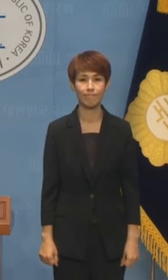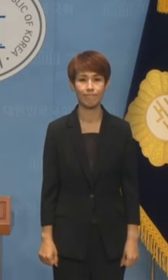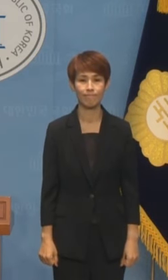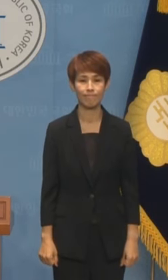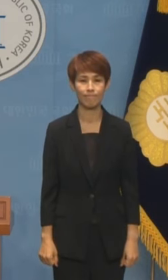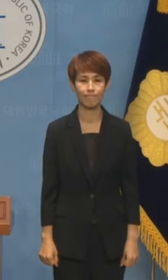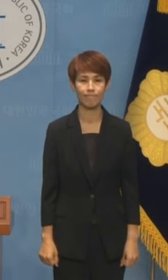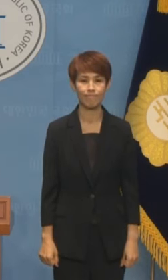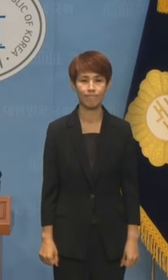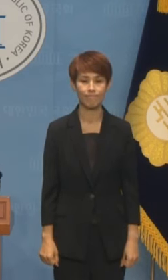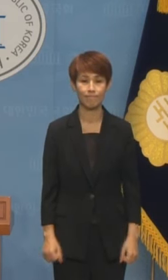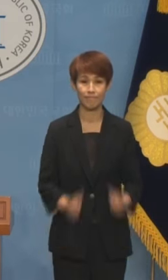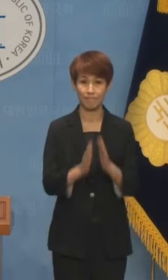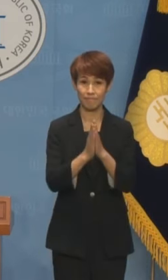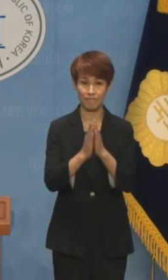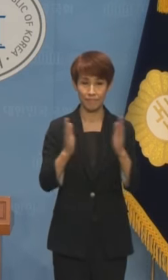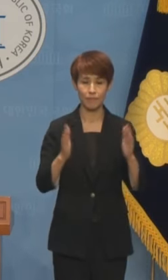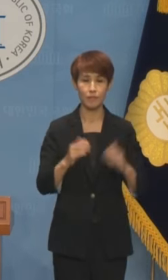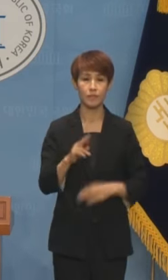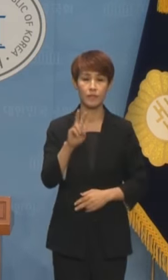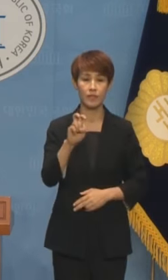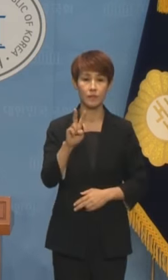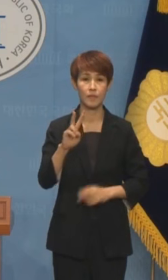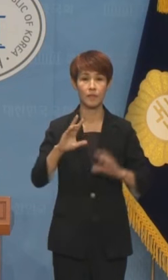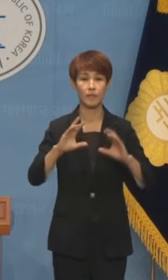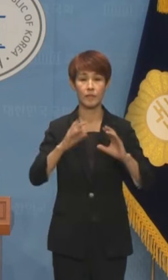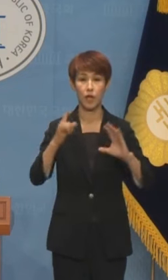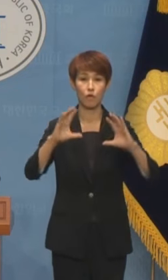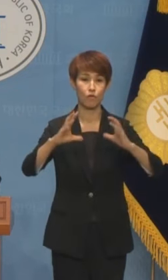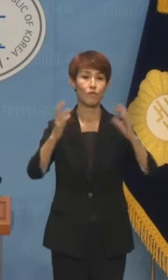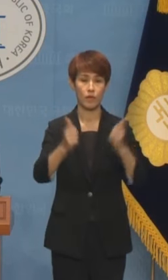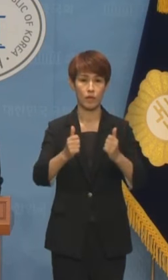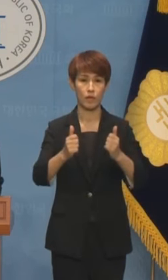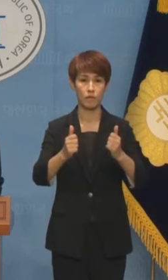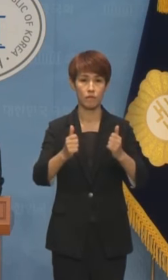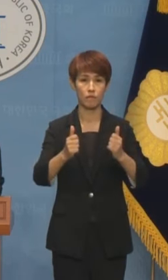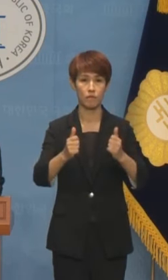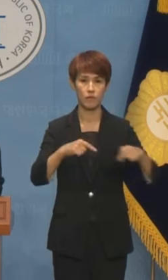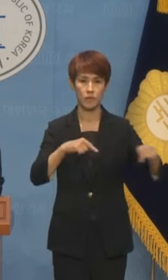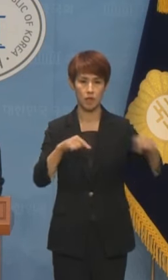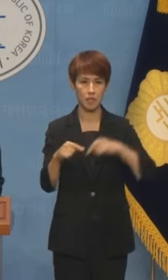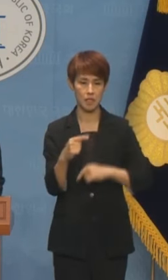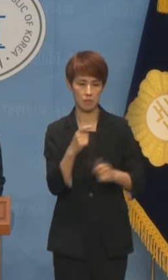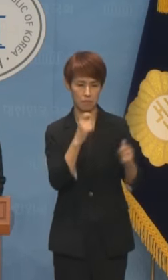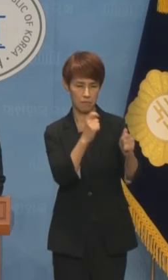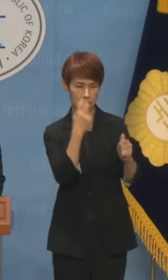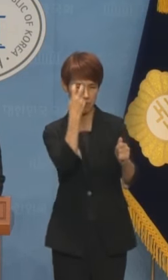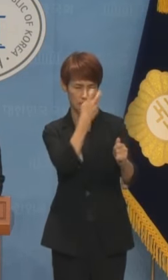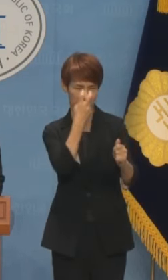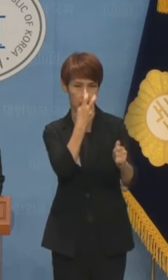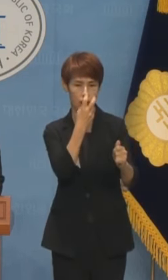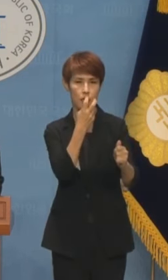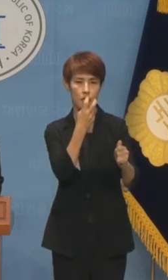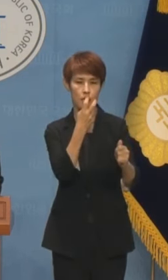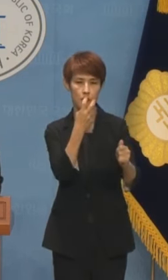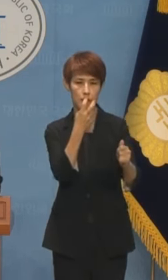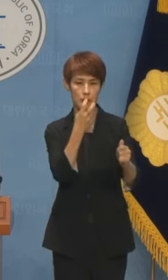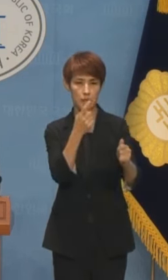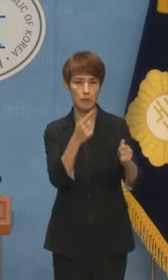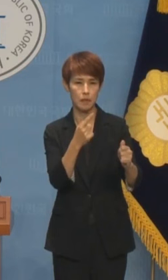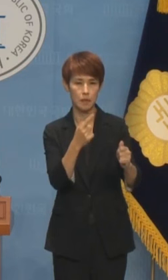기자회견문 낭독하겠습니다. 22대 국회 정치감사, 표적감사, 짜맞추기